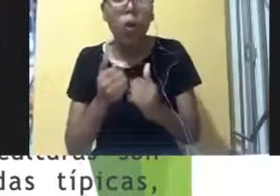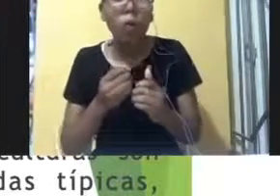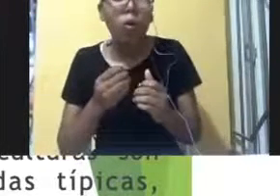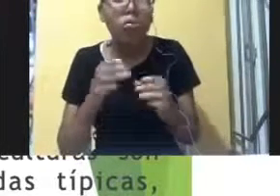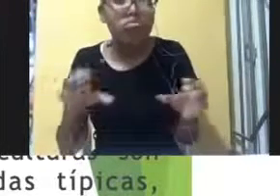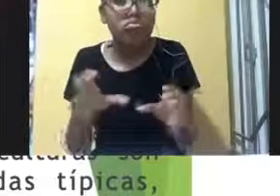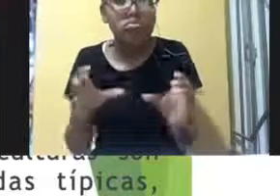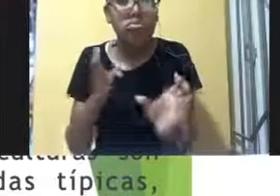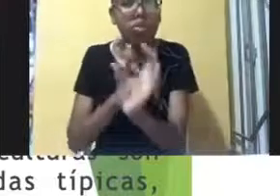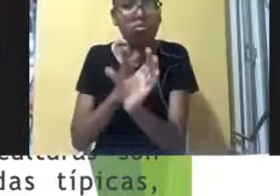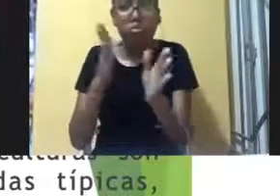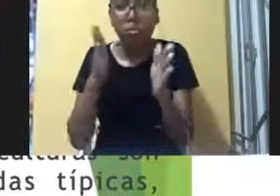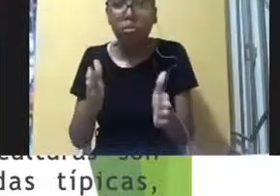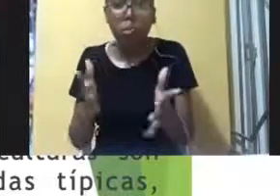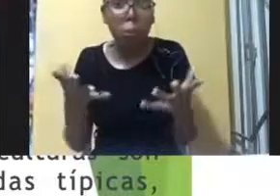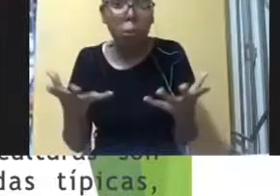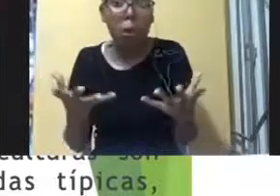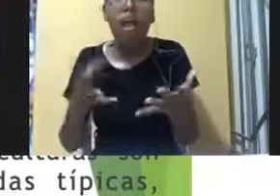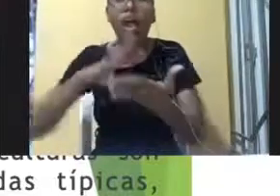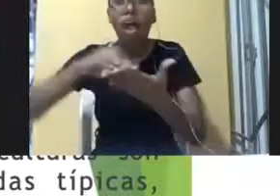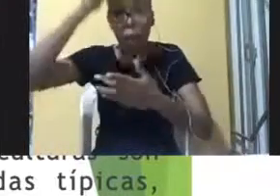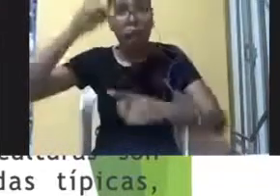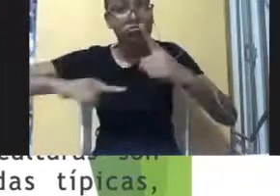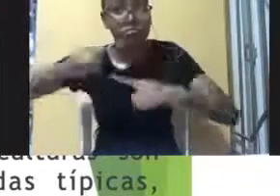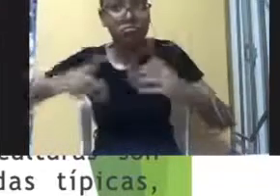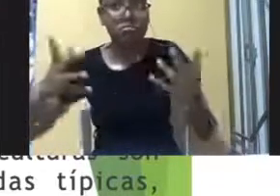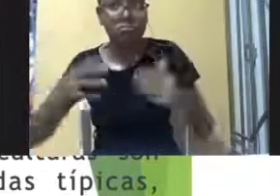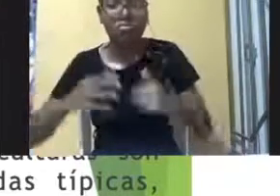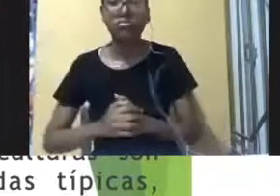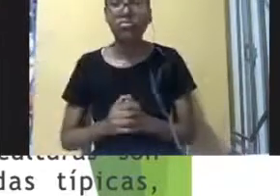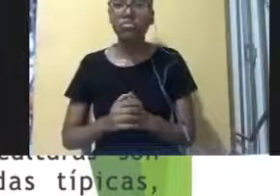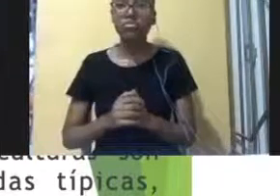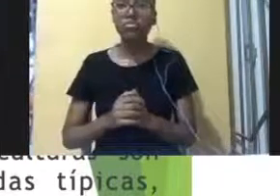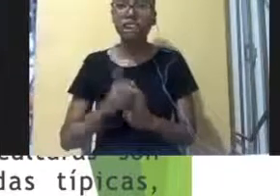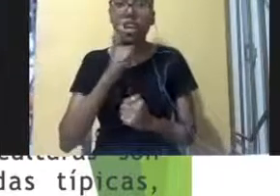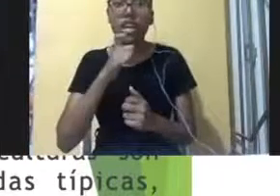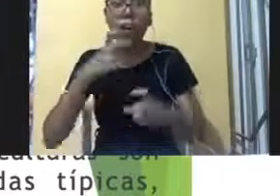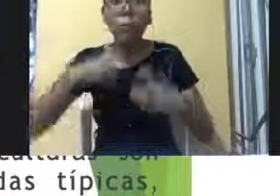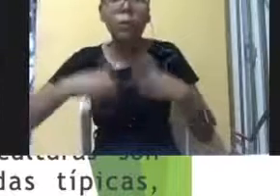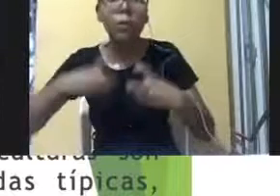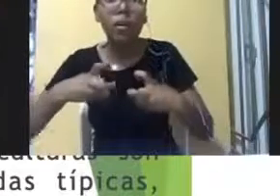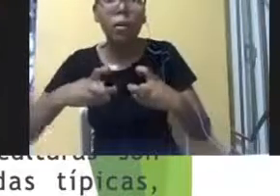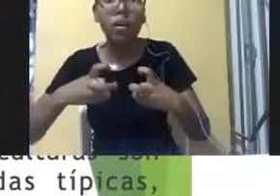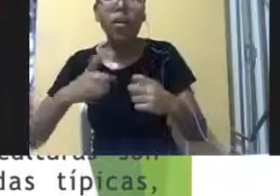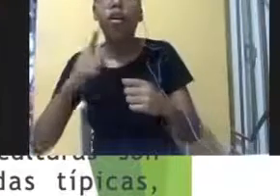Porque, a ver, ¿quién es el que tiene el problema? ¿Ellos que hablan lengua de señas o usted que no sabe lengua de